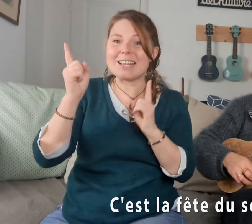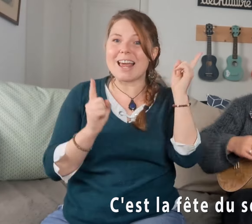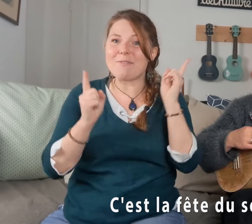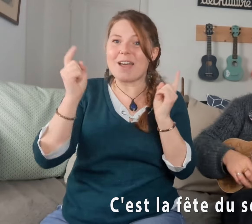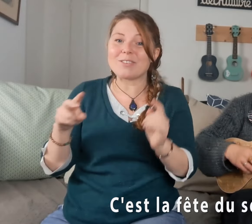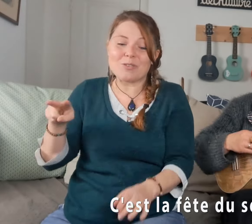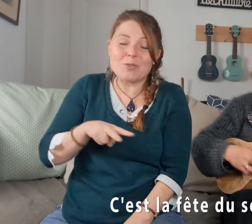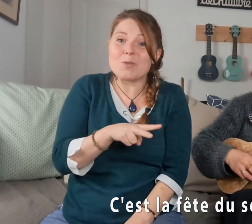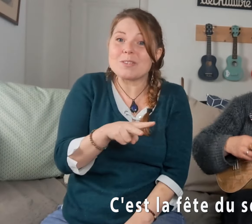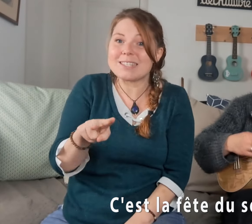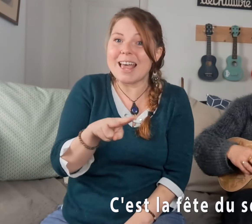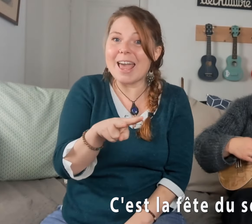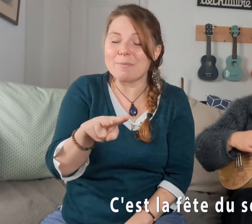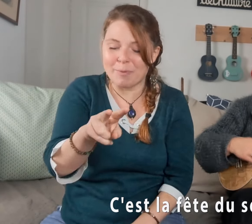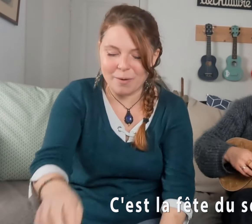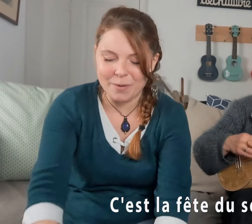la fête du serpent.